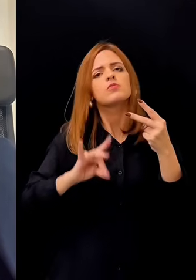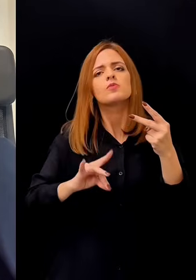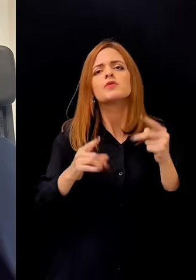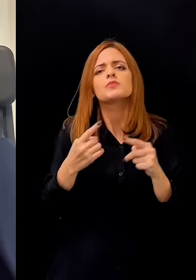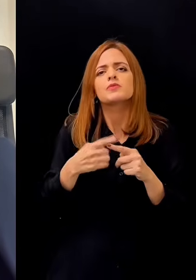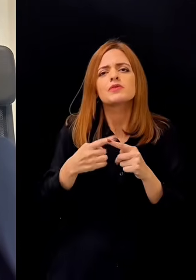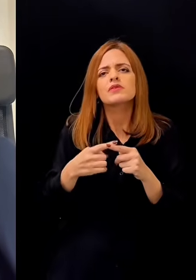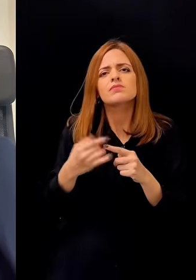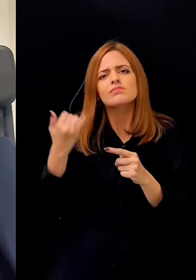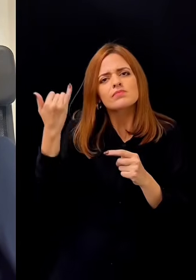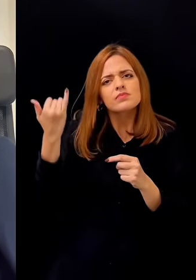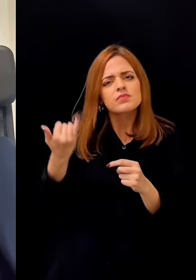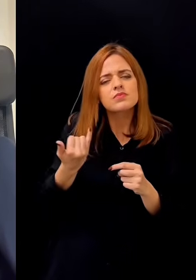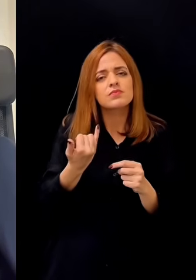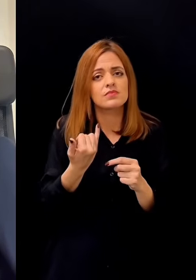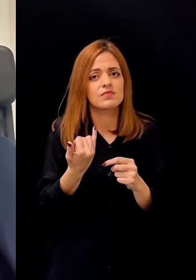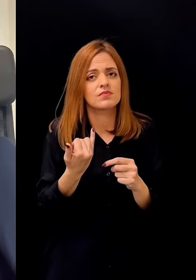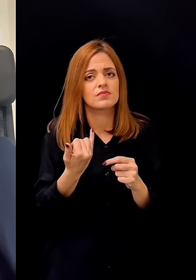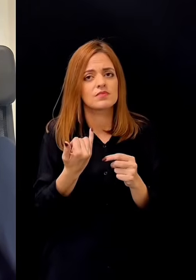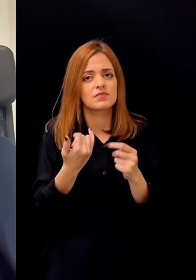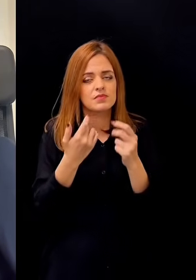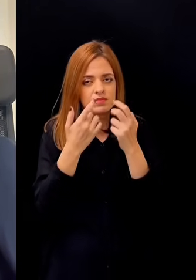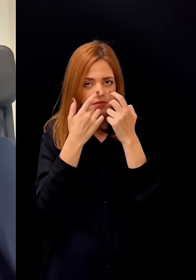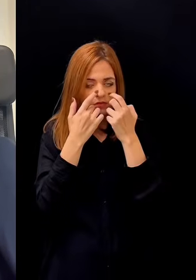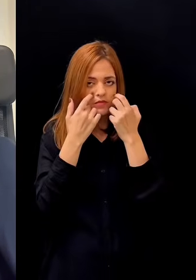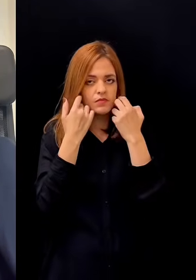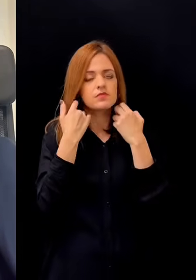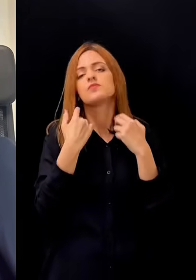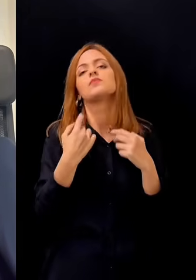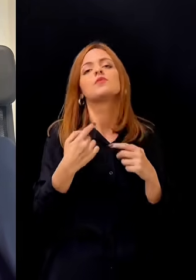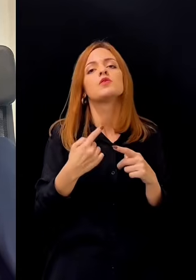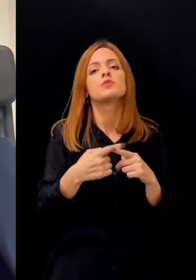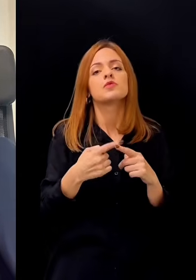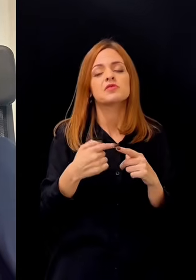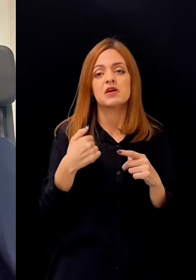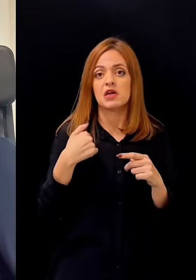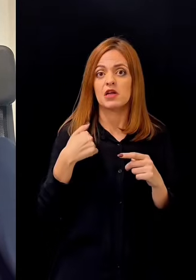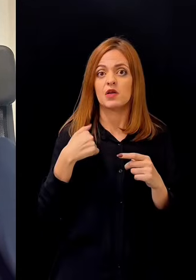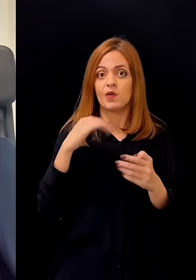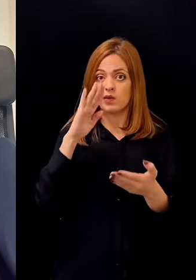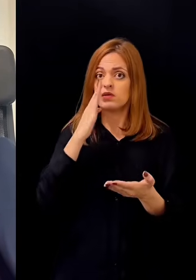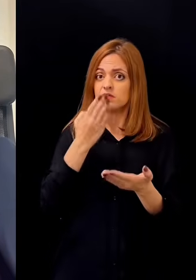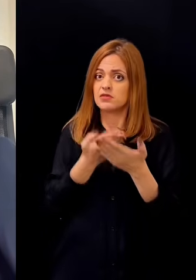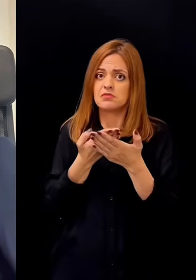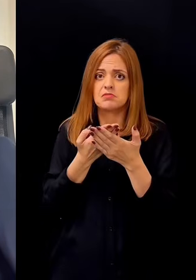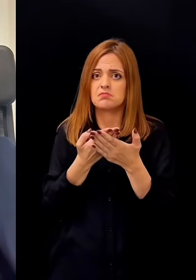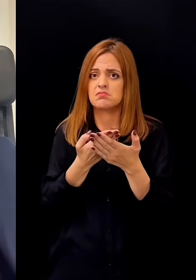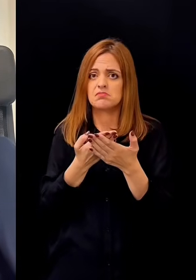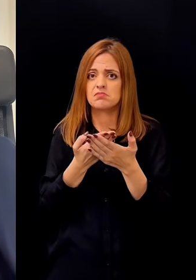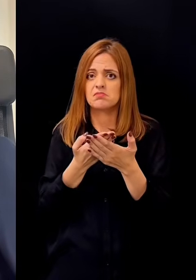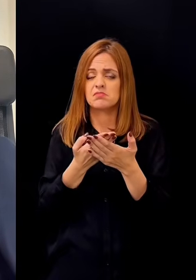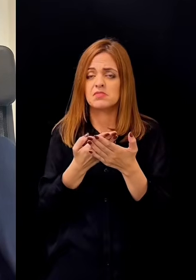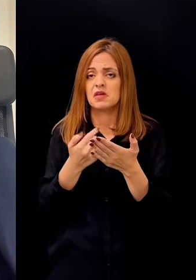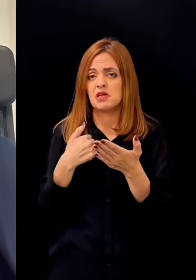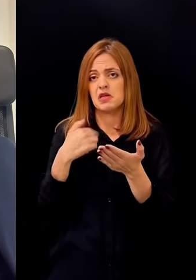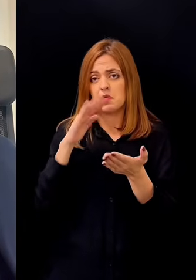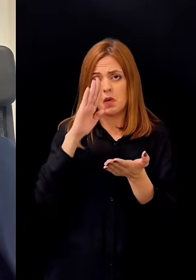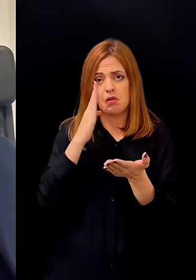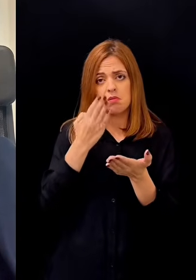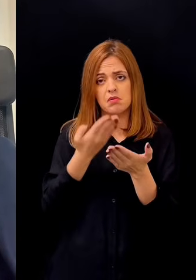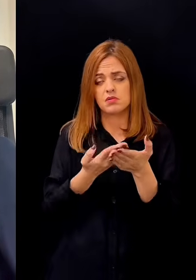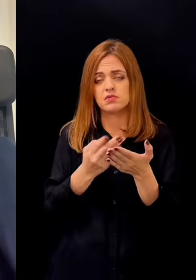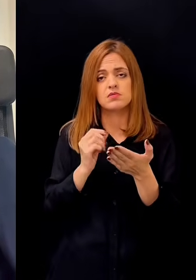Por quê? Porque eu creio, é a minha crença, eu creio que